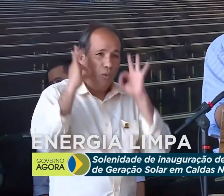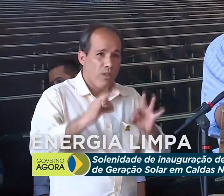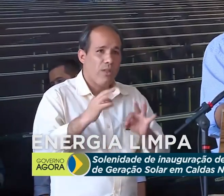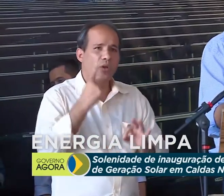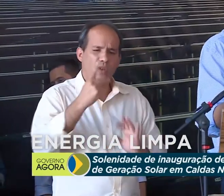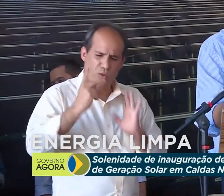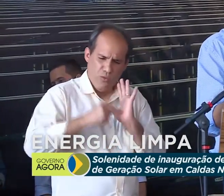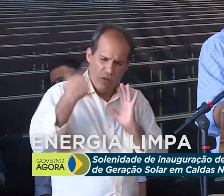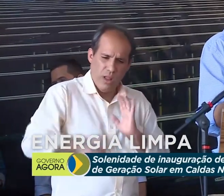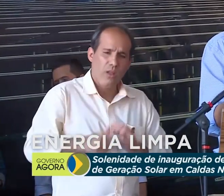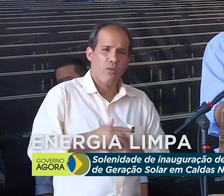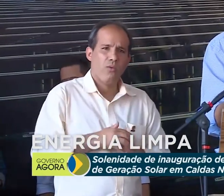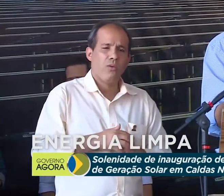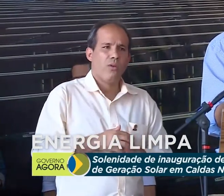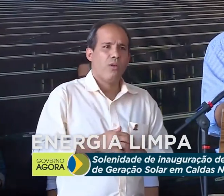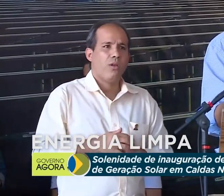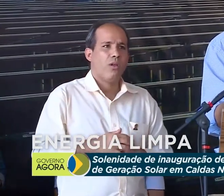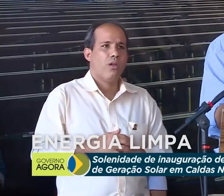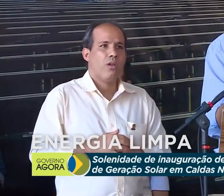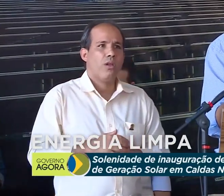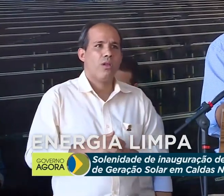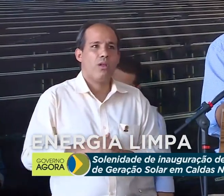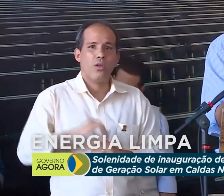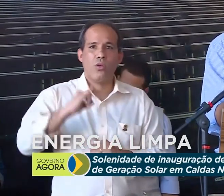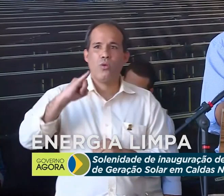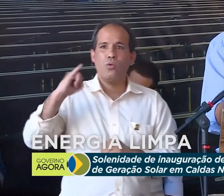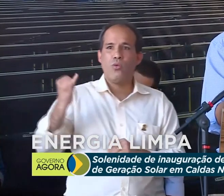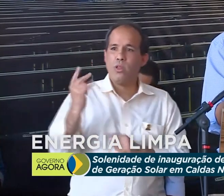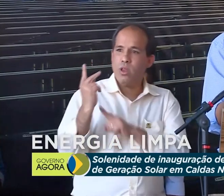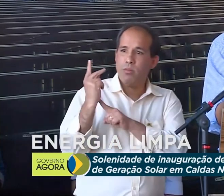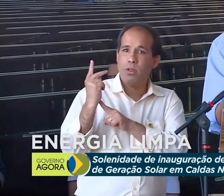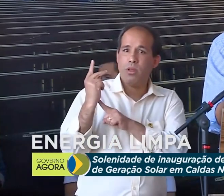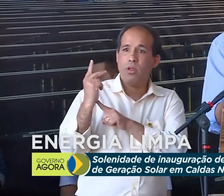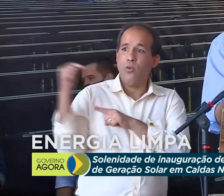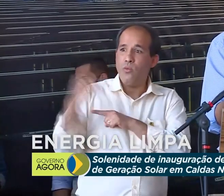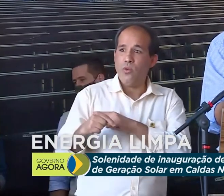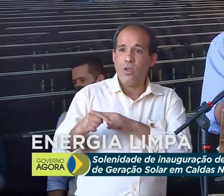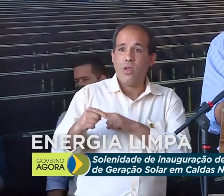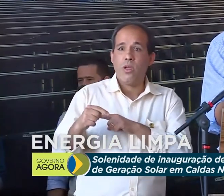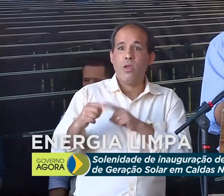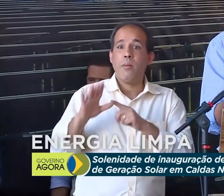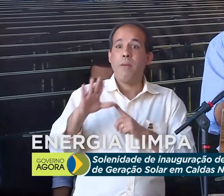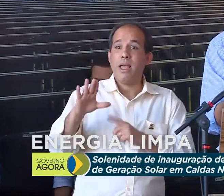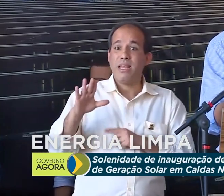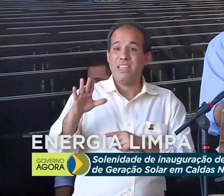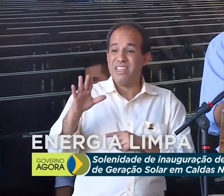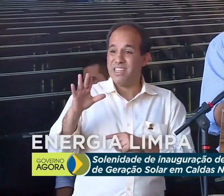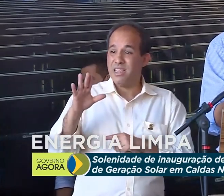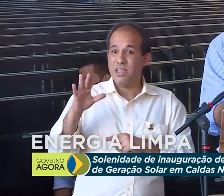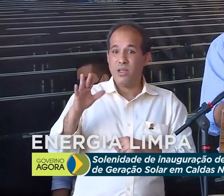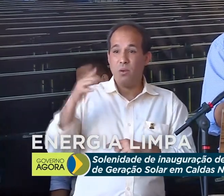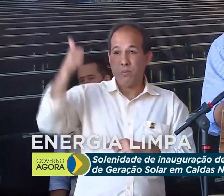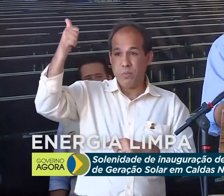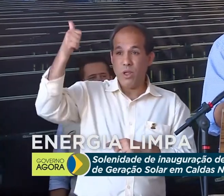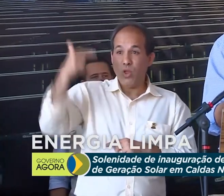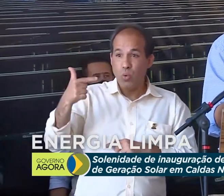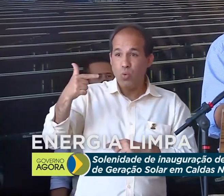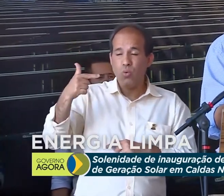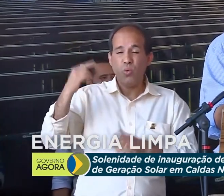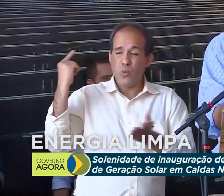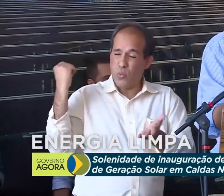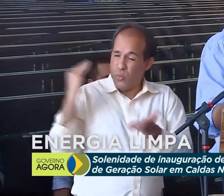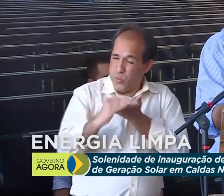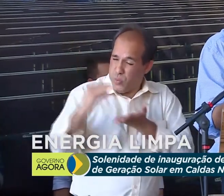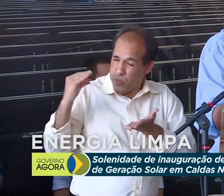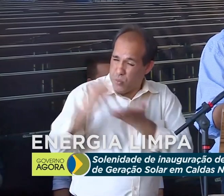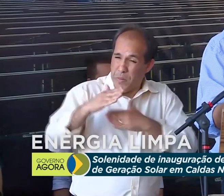Jair Bolsonaro, depois de Juscelino Kubitschek, é o presidente que mais investiu no estado de Goiás até o